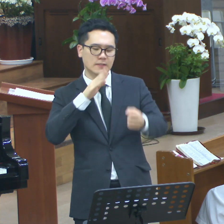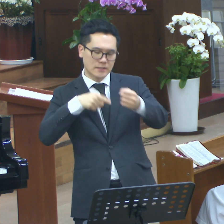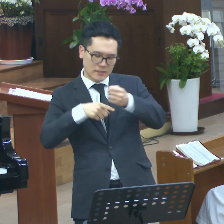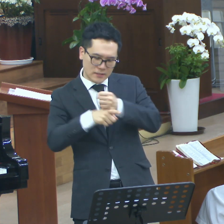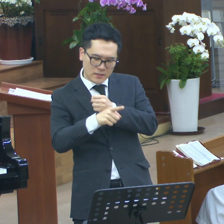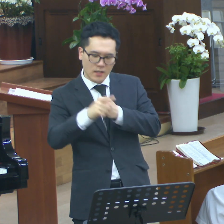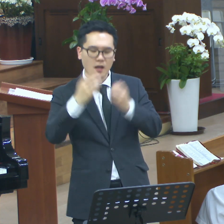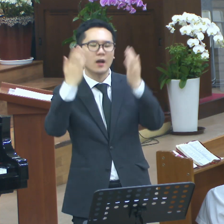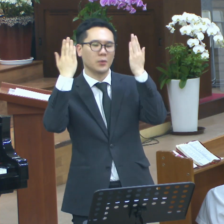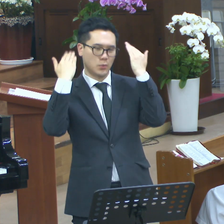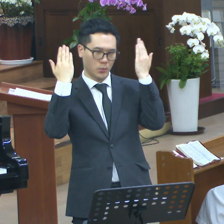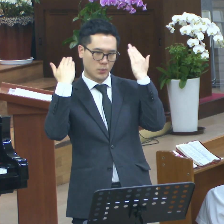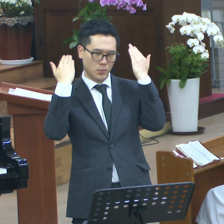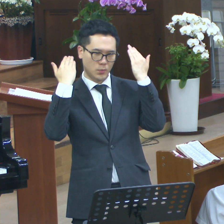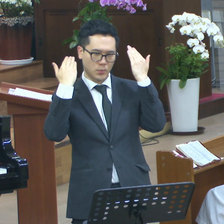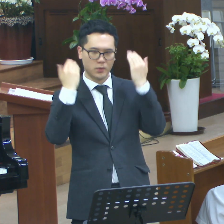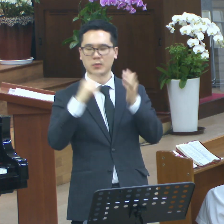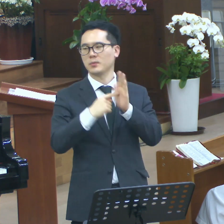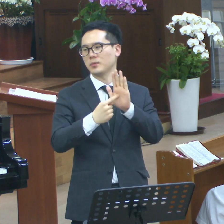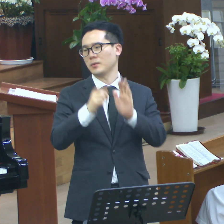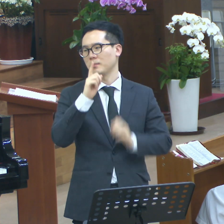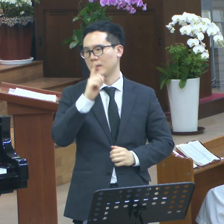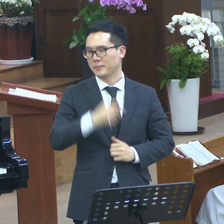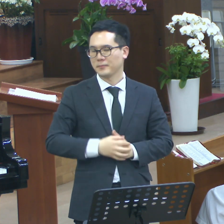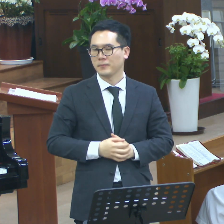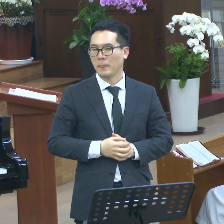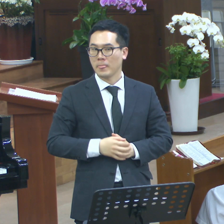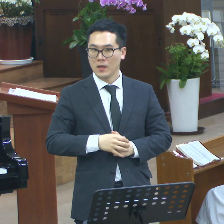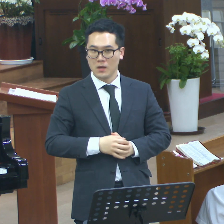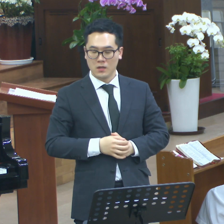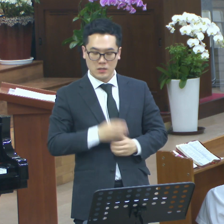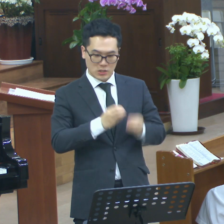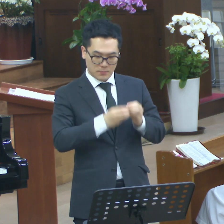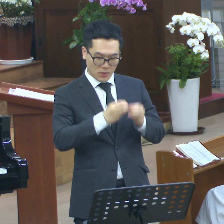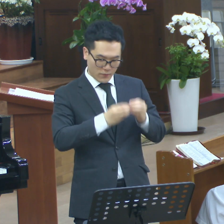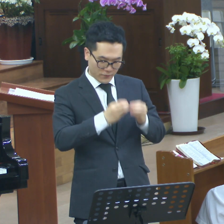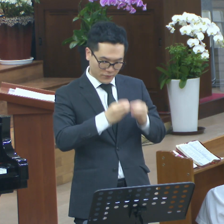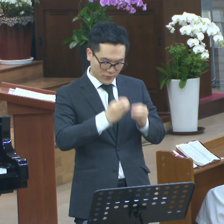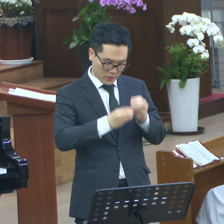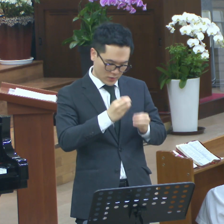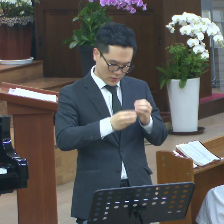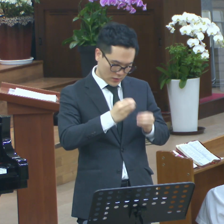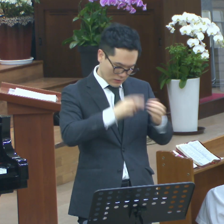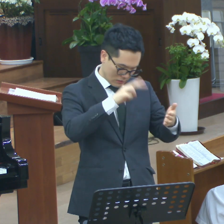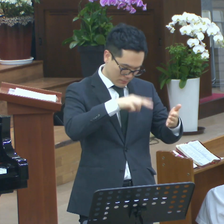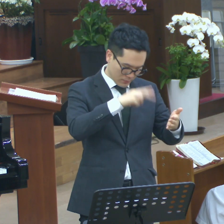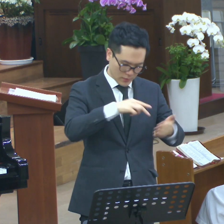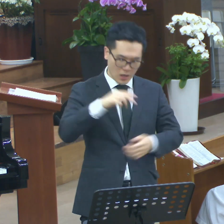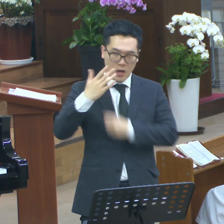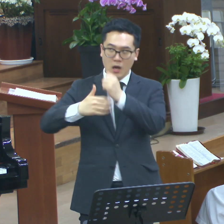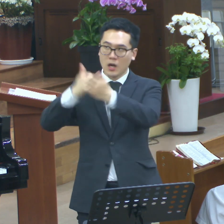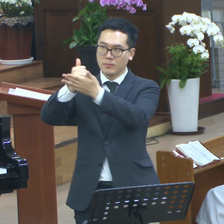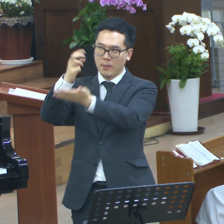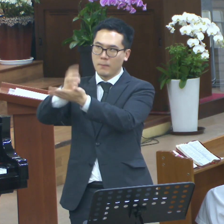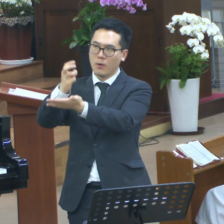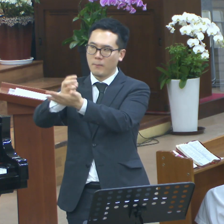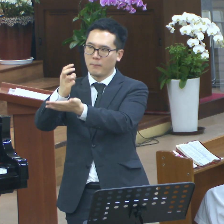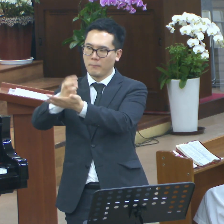시인은 토라를 찬미하면서 하나님 율법이 대단하다는 것을 찬미하면서 그 율법의 이상에 도달하지 못하는